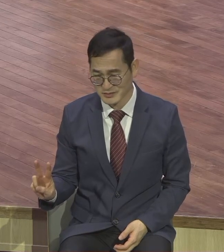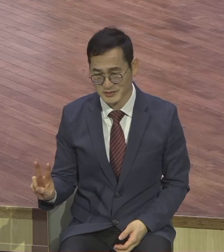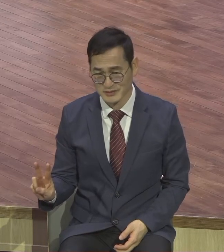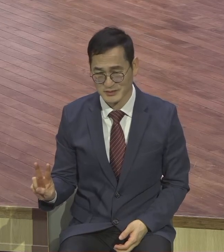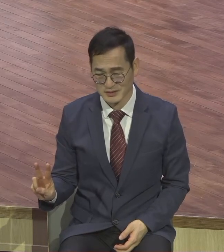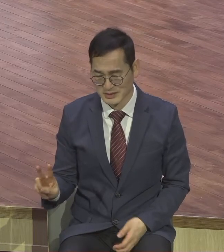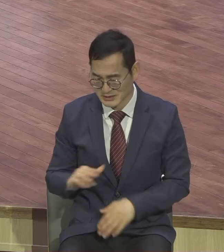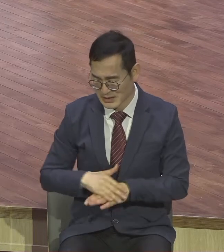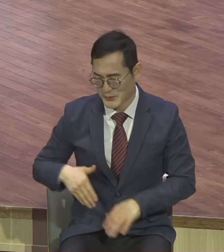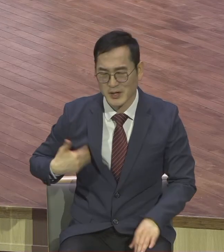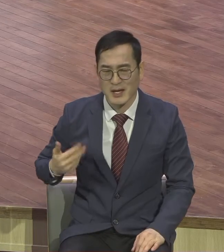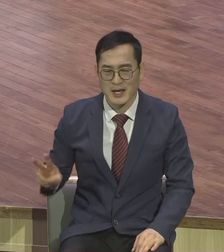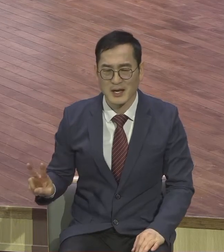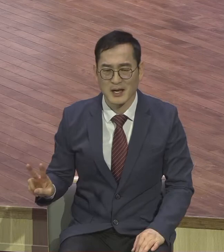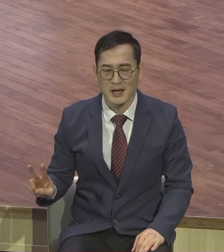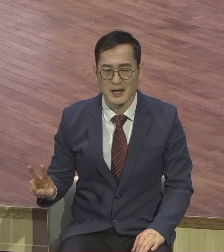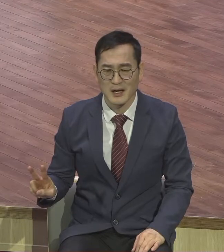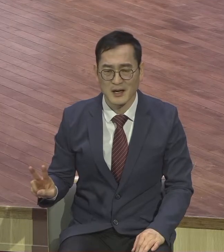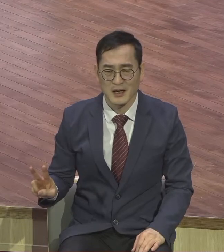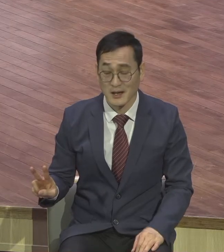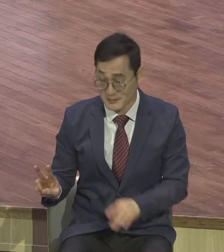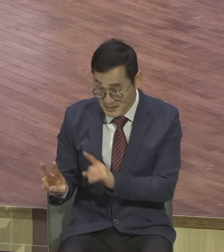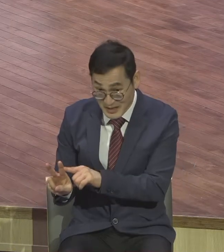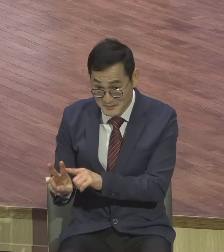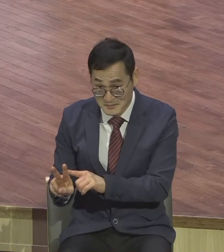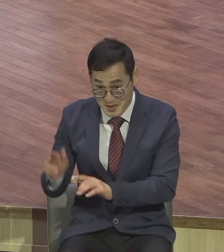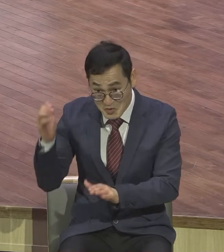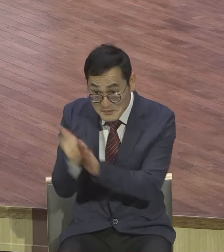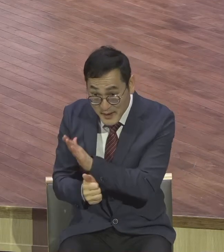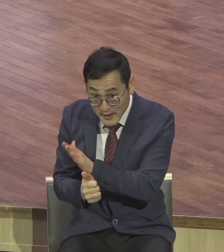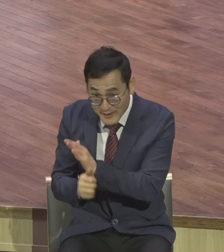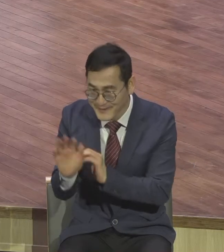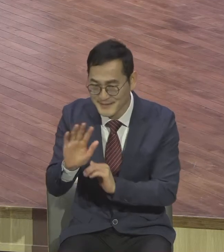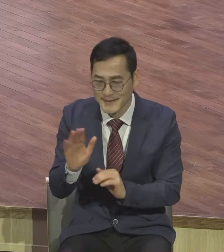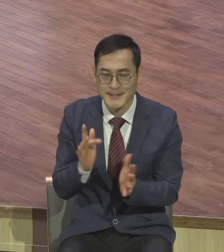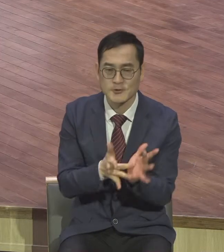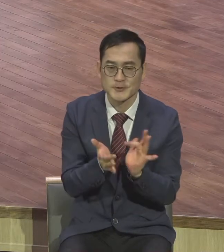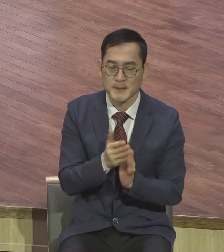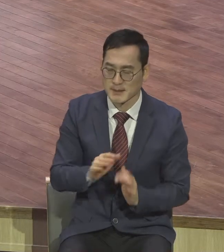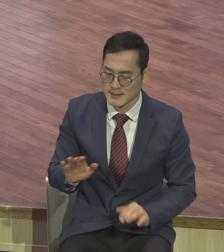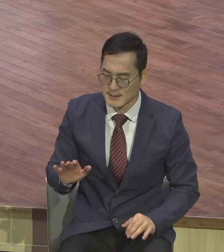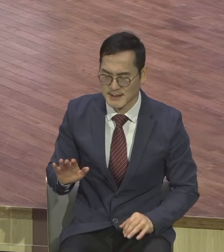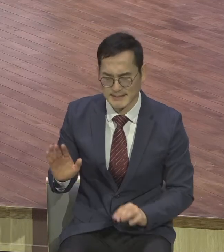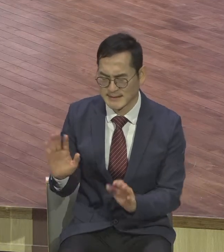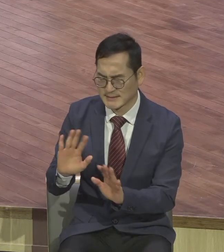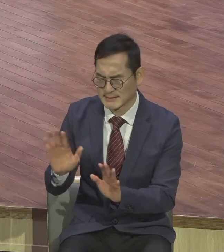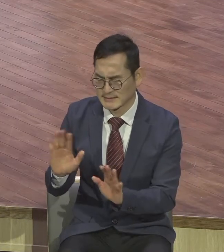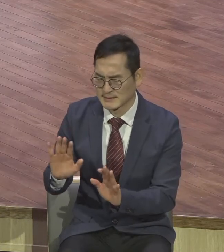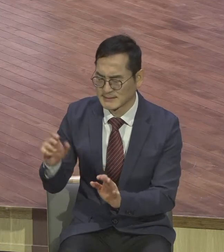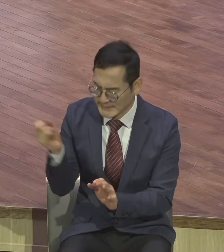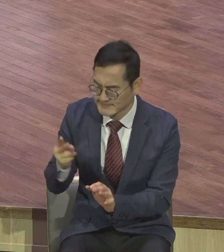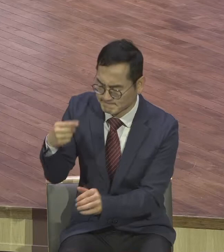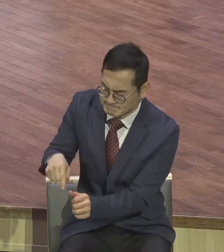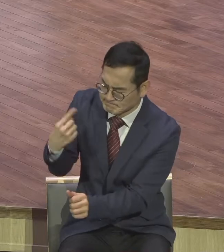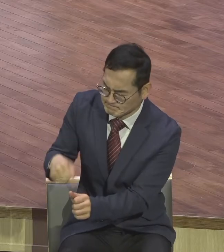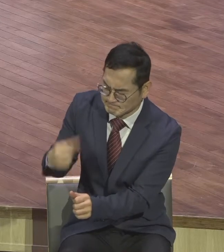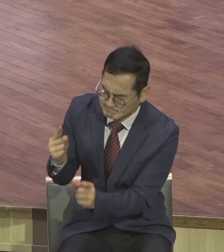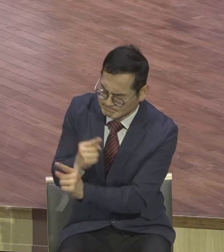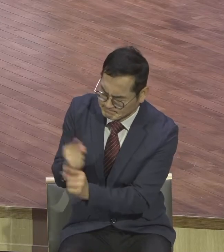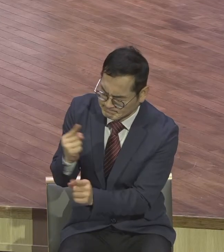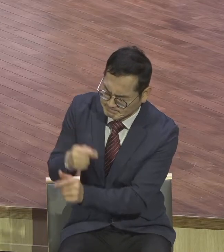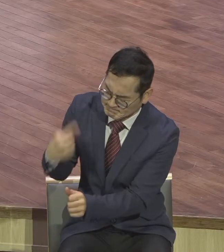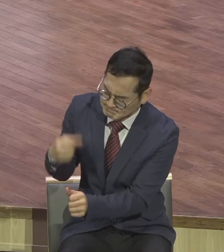삶은 지금 상태로 막을 내리지 않습니다 예수님의 가르침이 예수님의 이후에 이들은 변화되었습니다